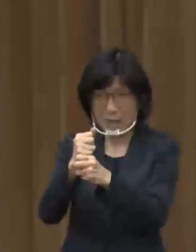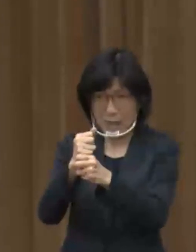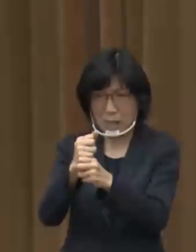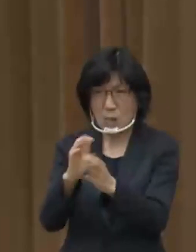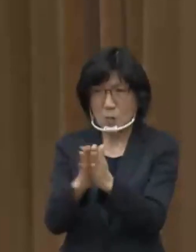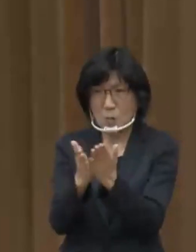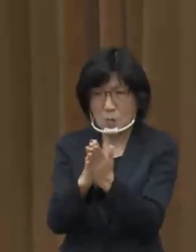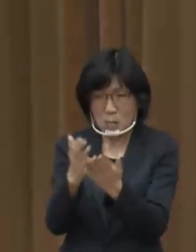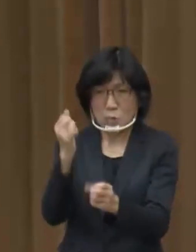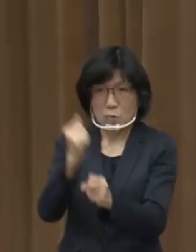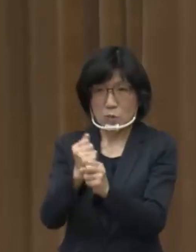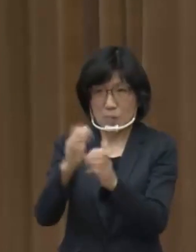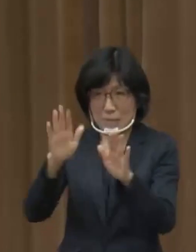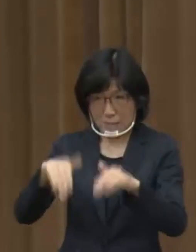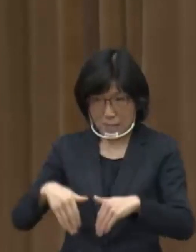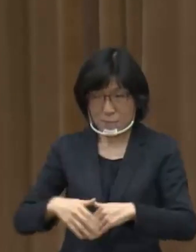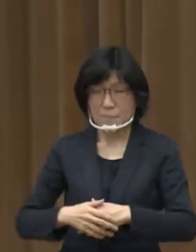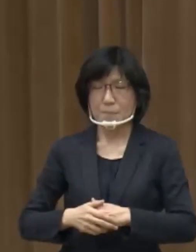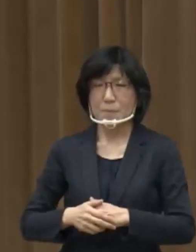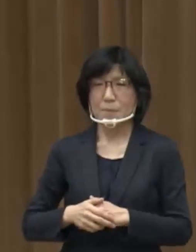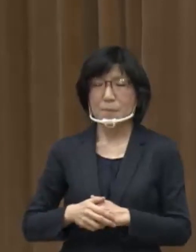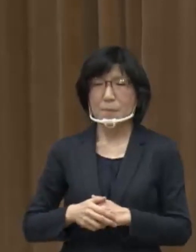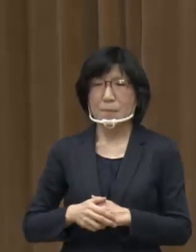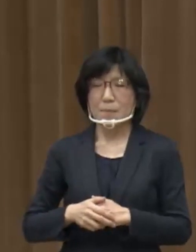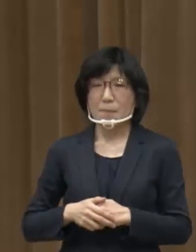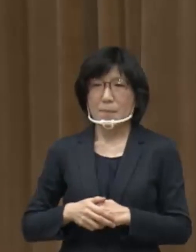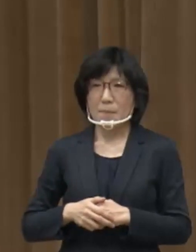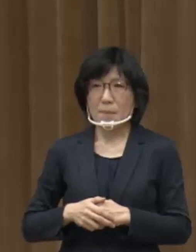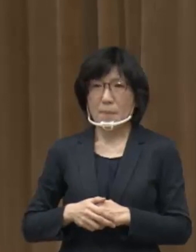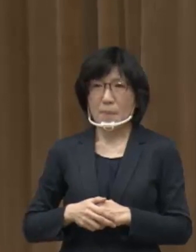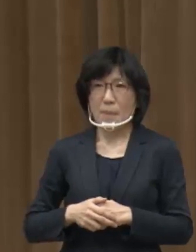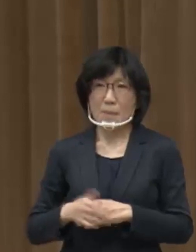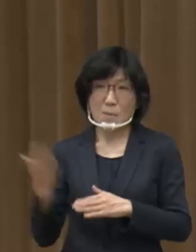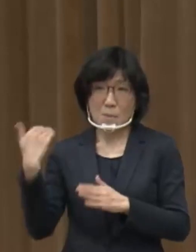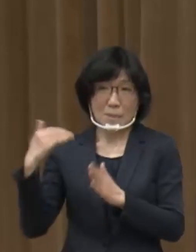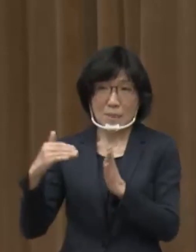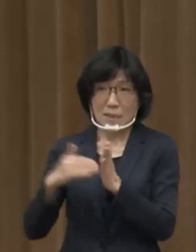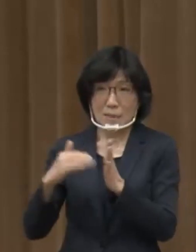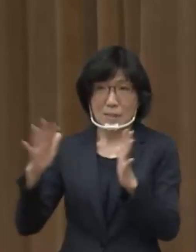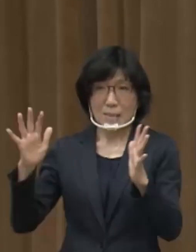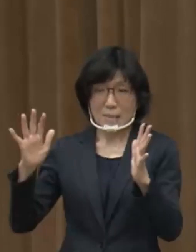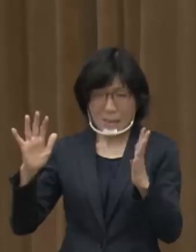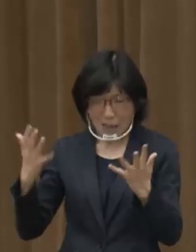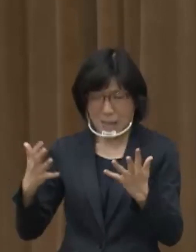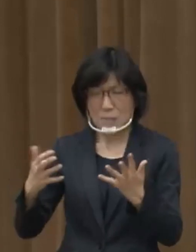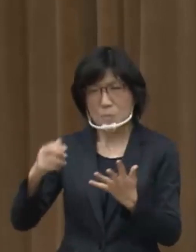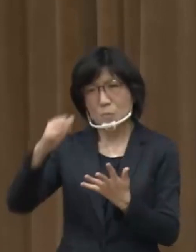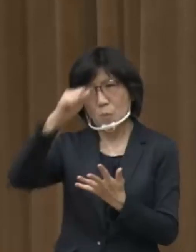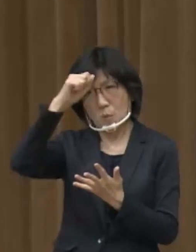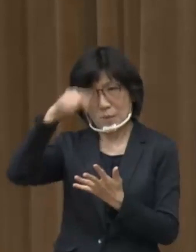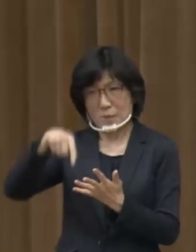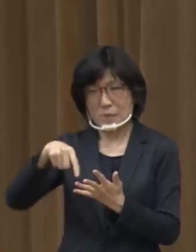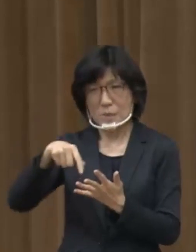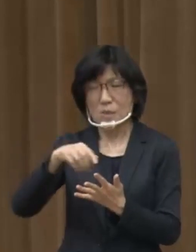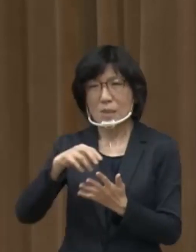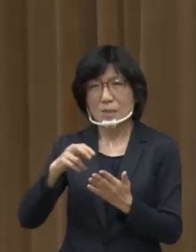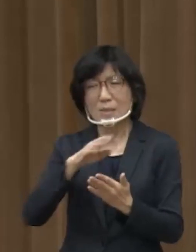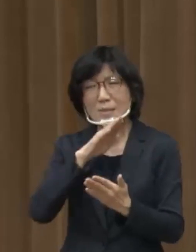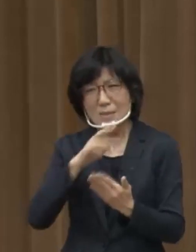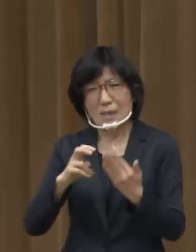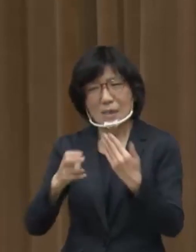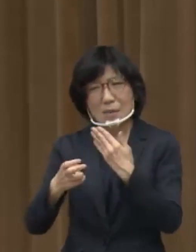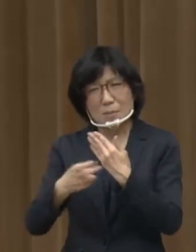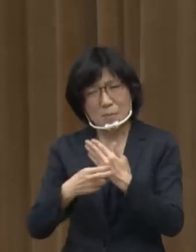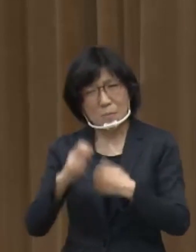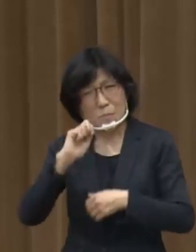を完成させました。こういった前例がないために後遺症の診療ができない、そ